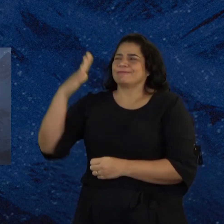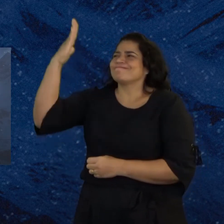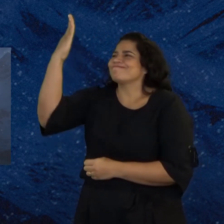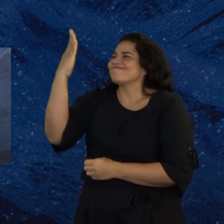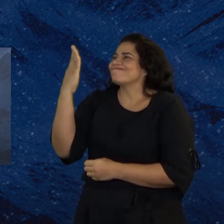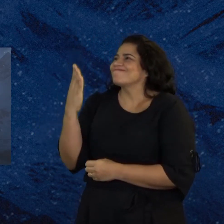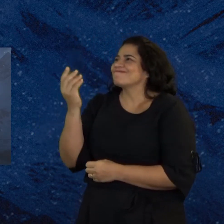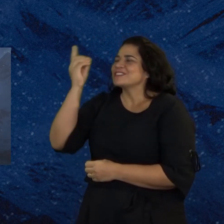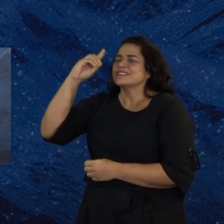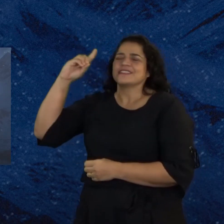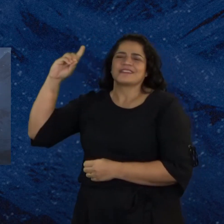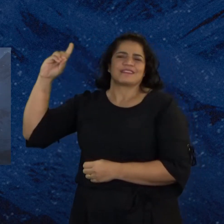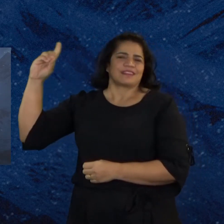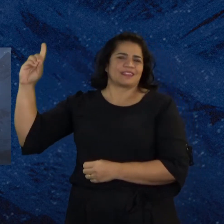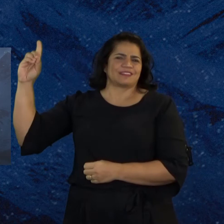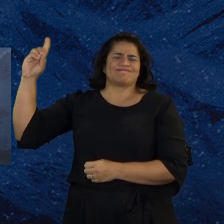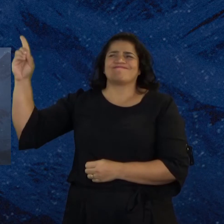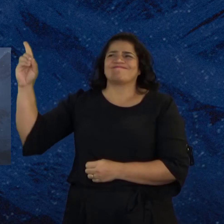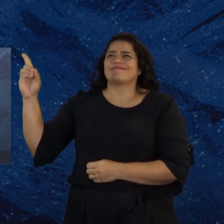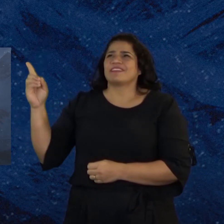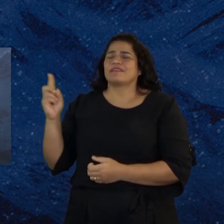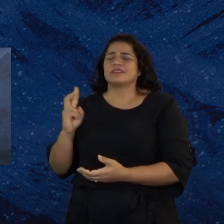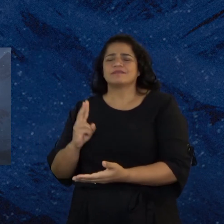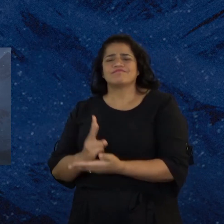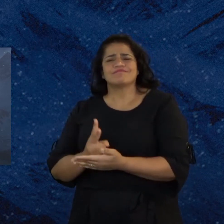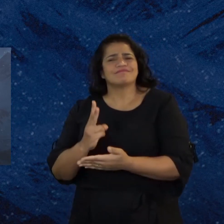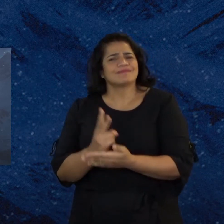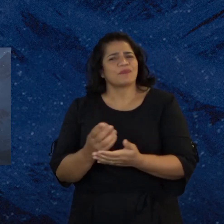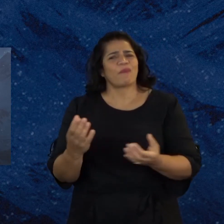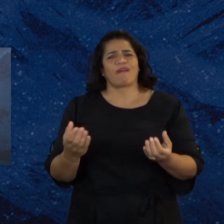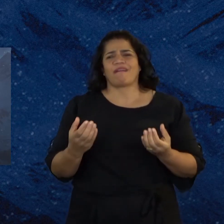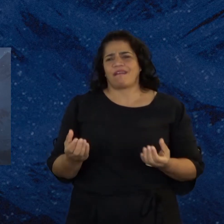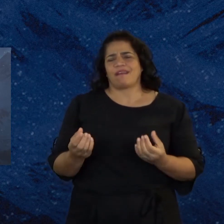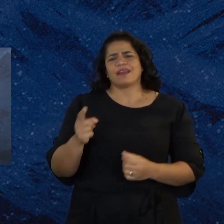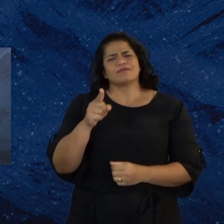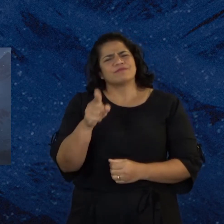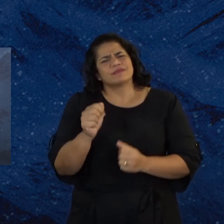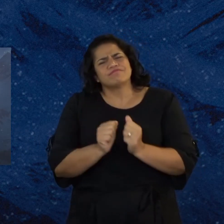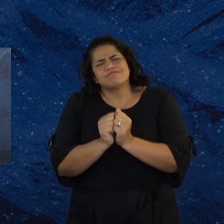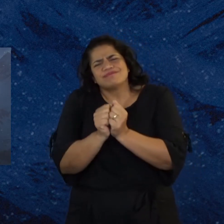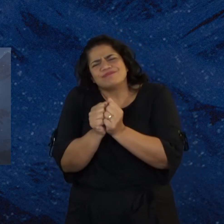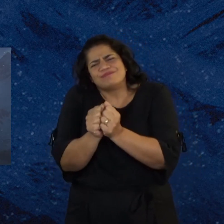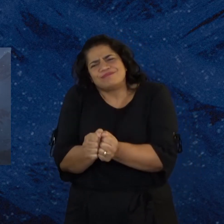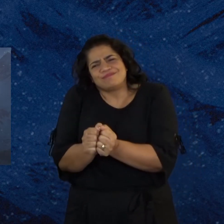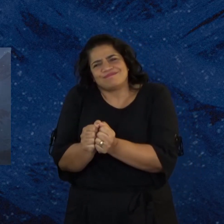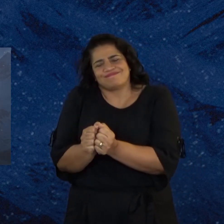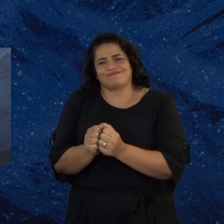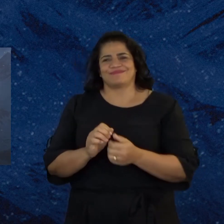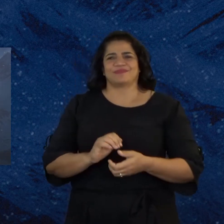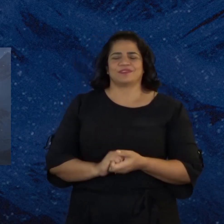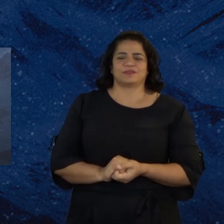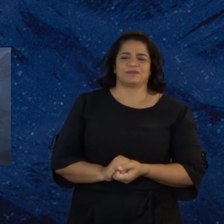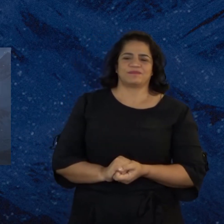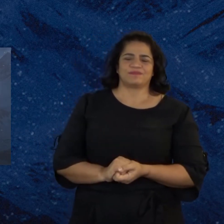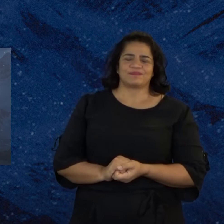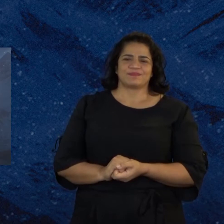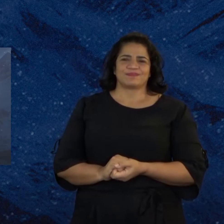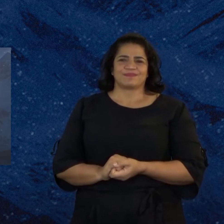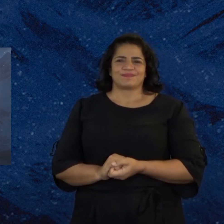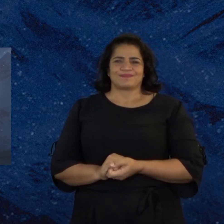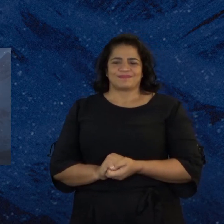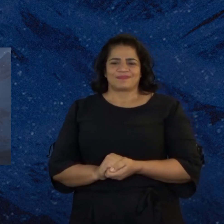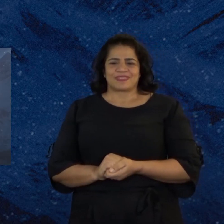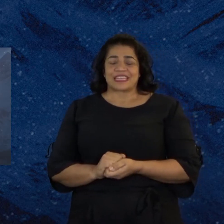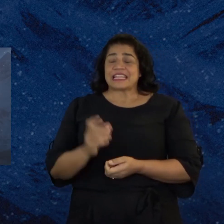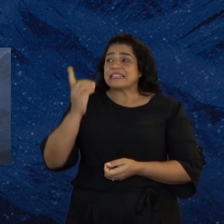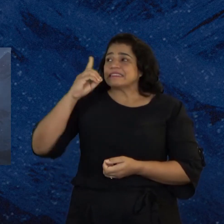gente. Jovem, é o que Deus sempre quis. Ele quer você do lado dele. Ele quer que você seja amigo dele. Ele quer que você